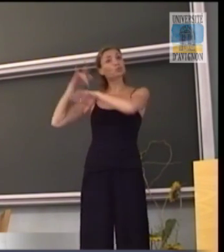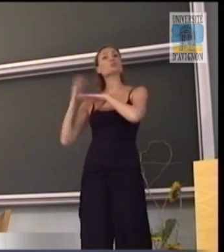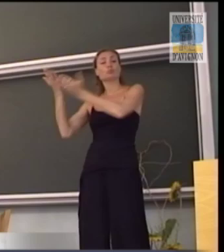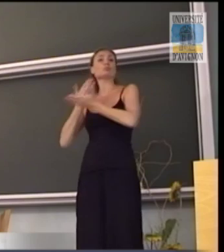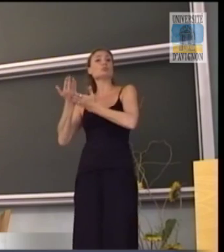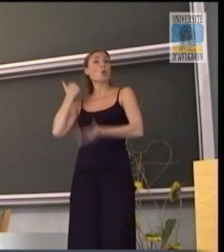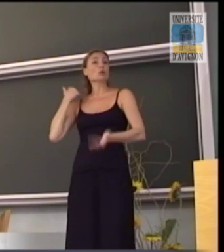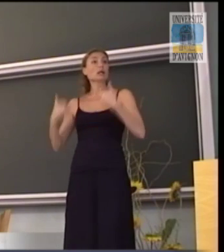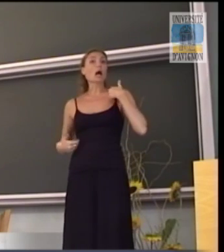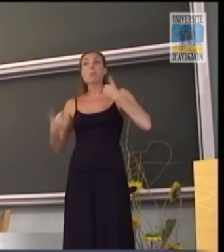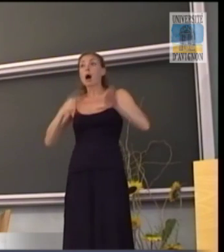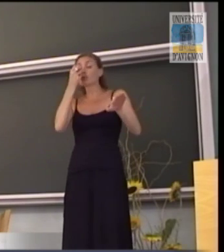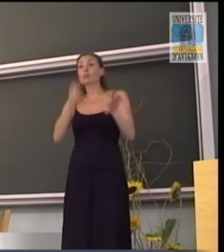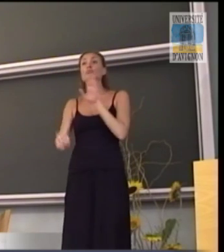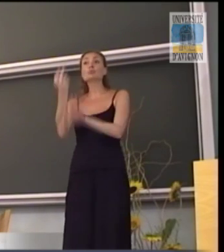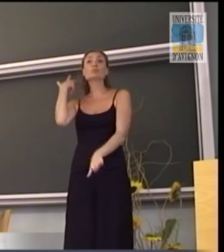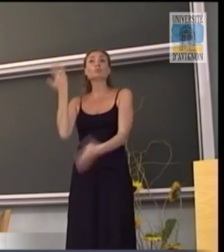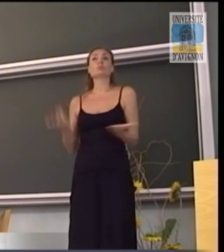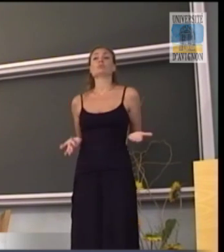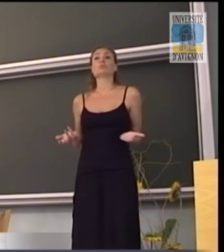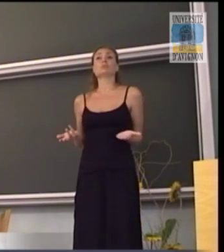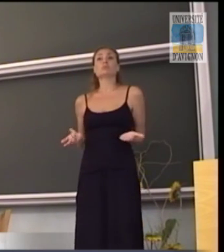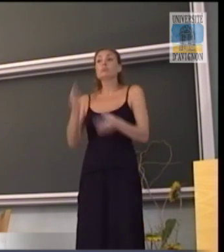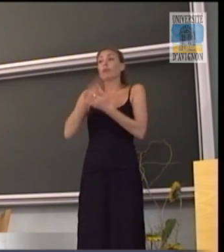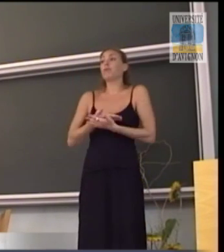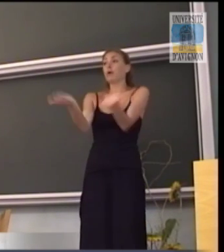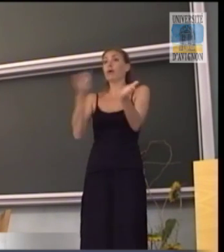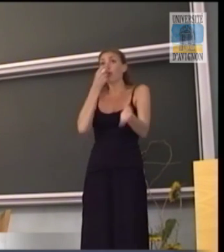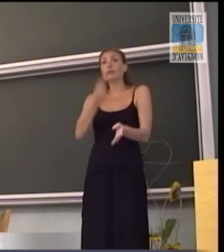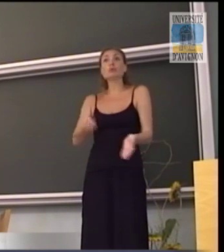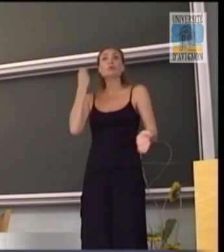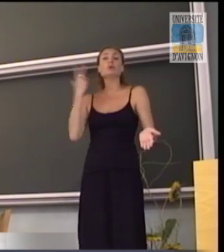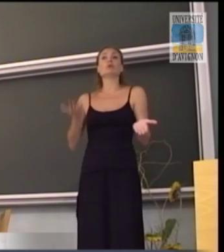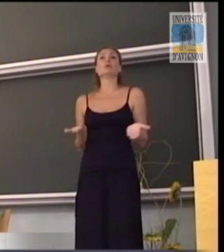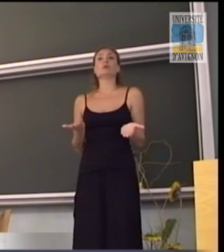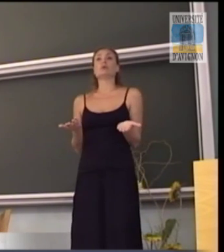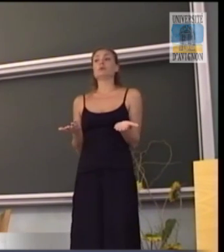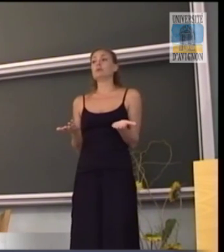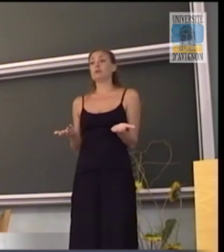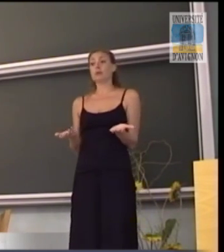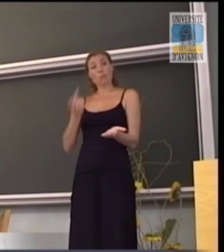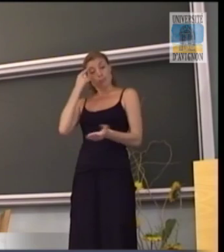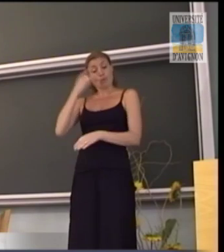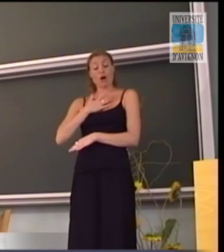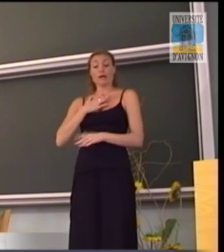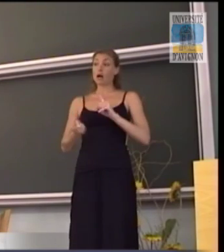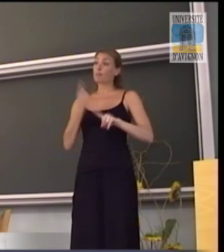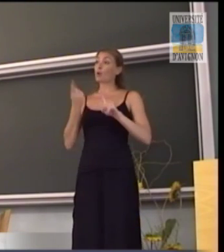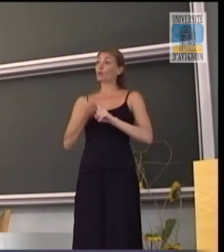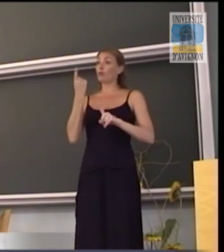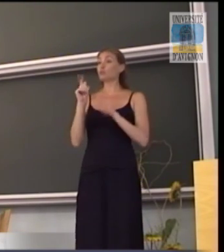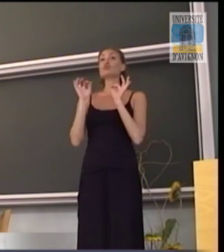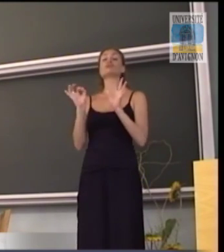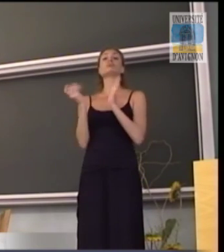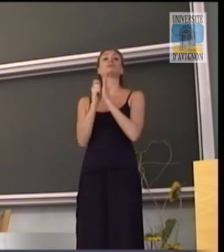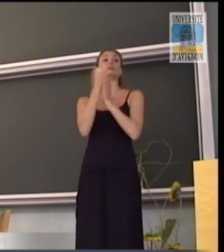handicap. Et on s'en fout, objectivement. On s'en fout. Ce qui me semblait important en mettant cette exposition en place,